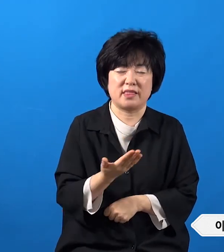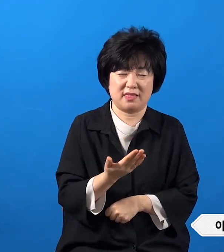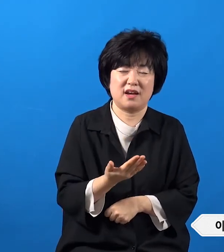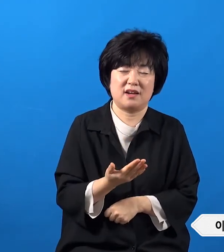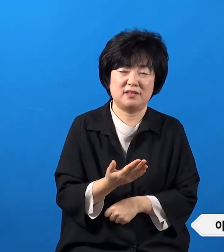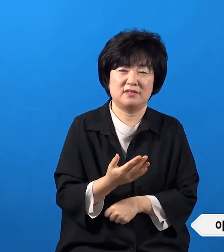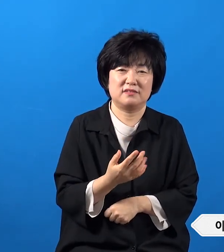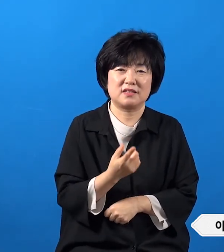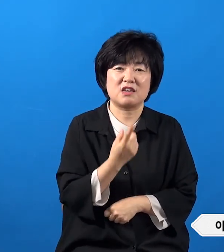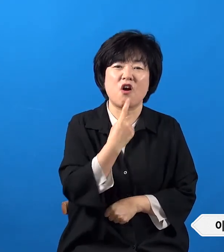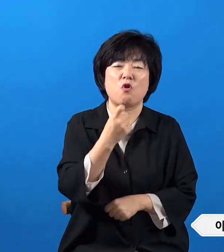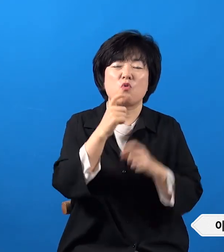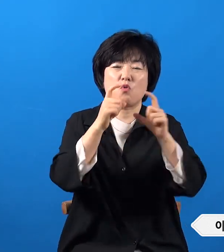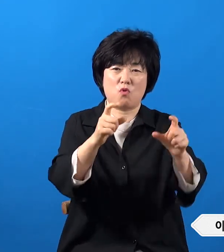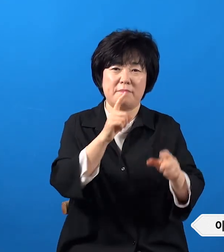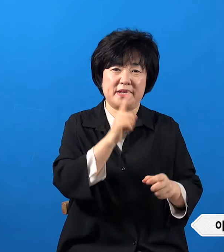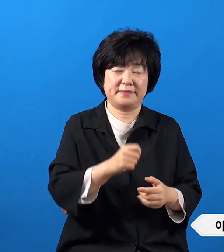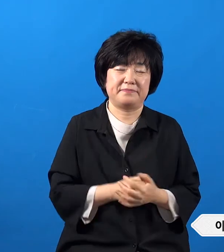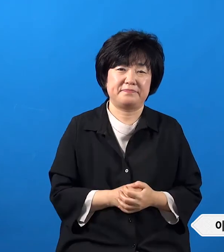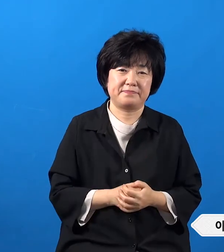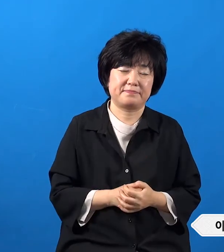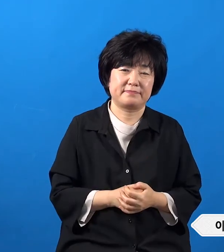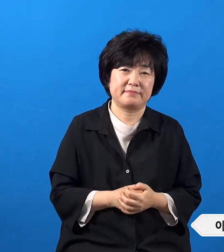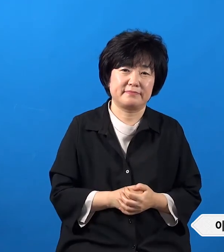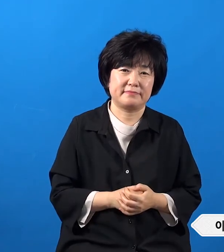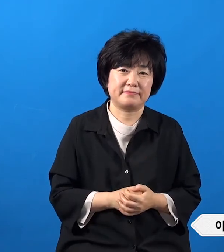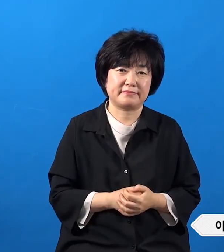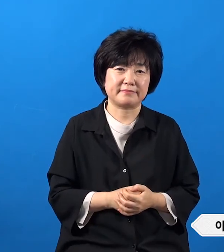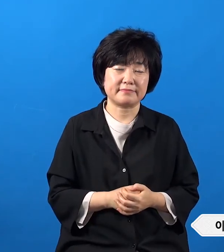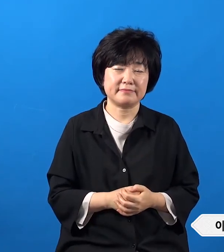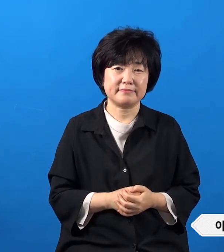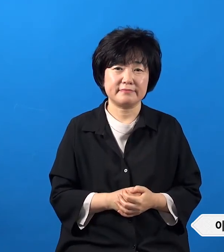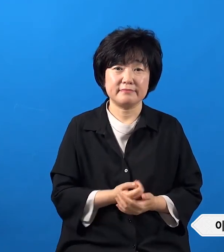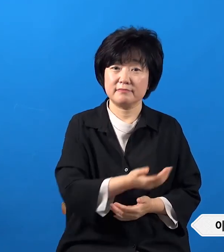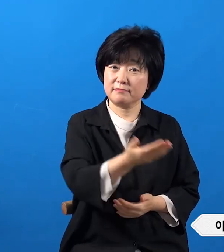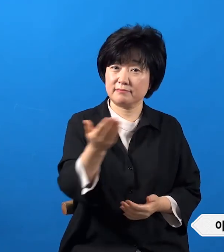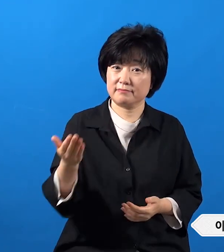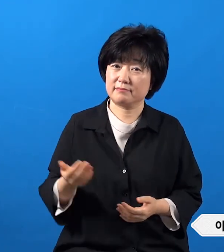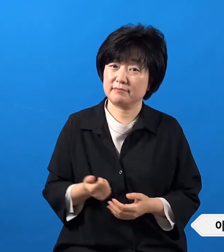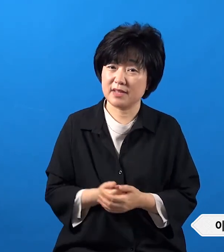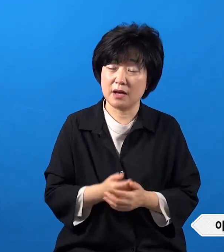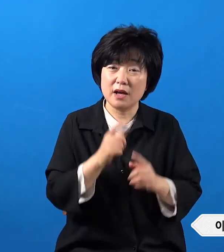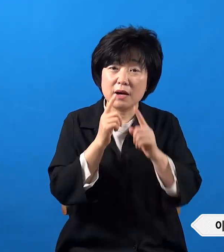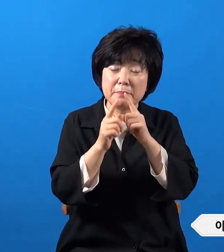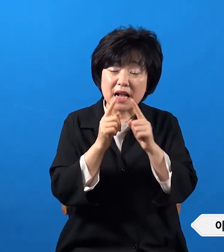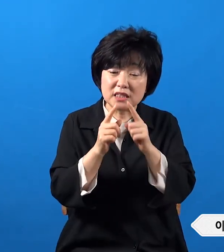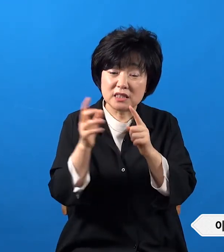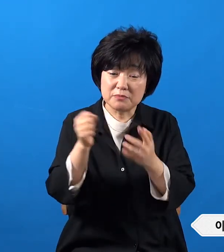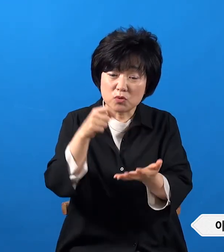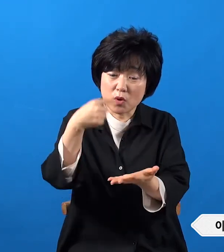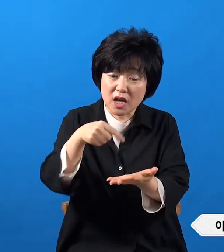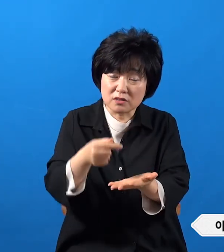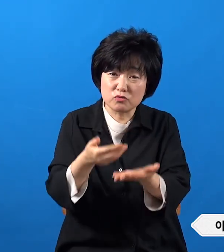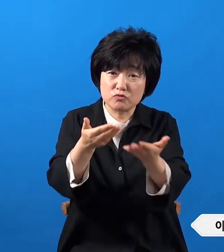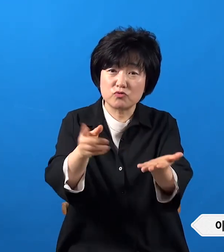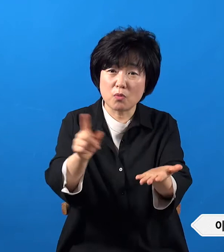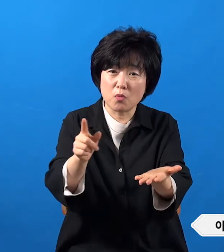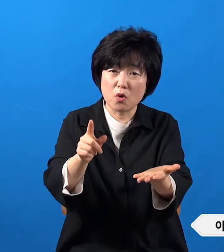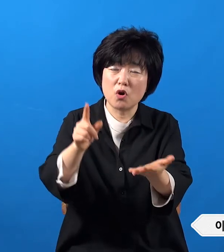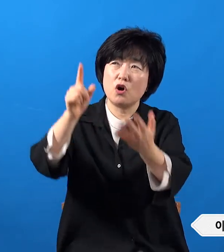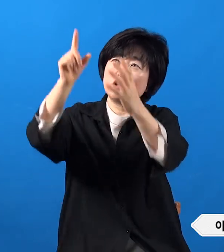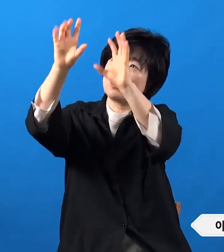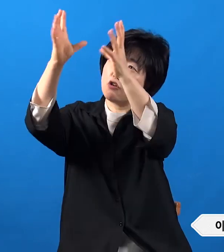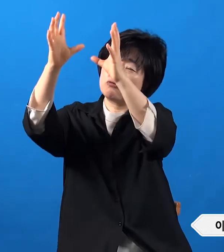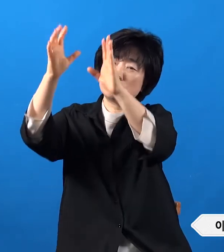그런 경고인 것입니다. 자, 그렇다면 결국 본문이 가르치는 것은 천국